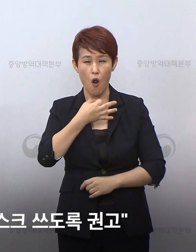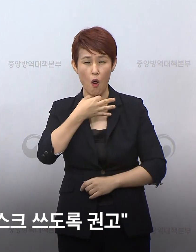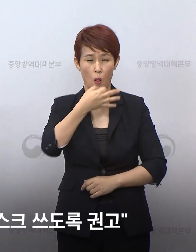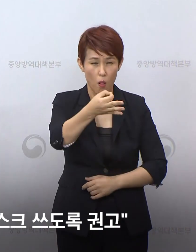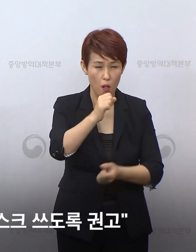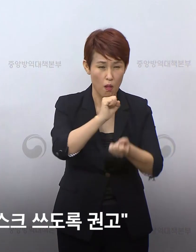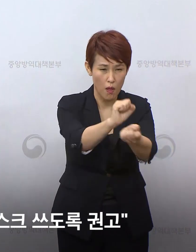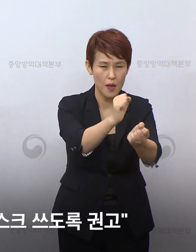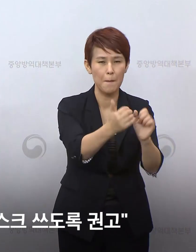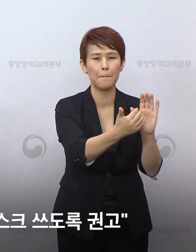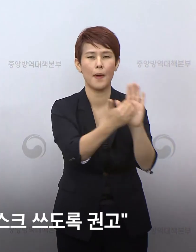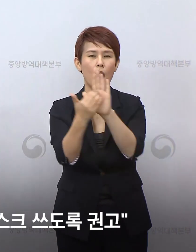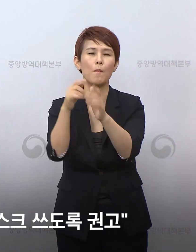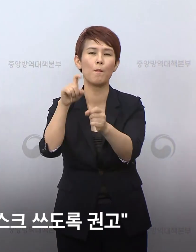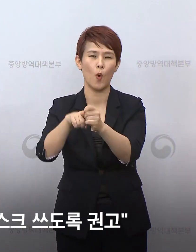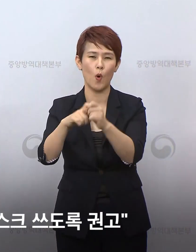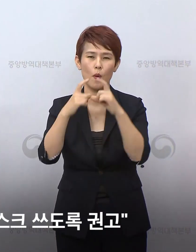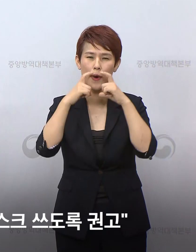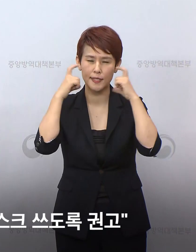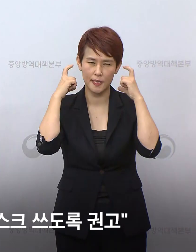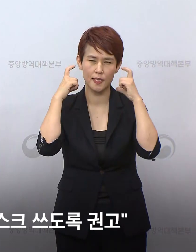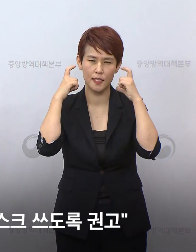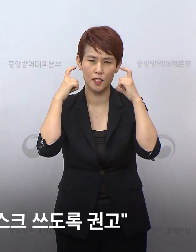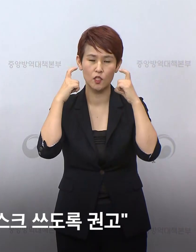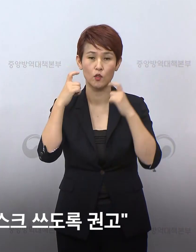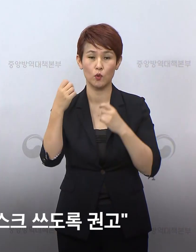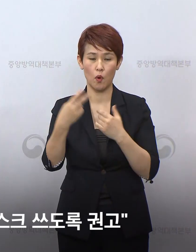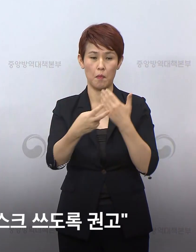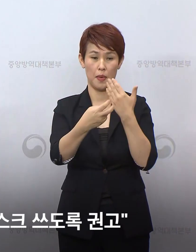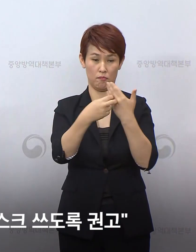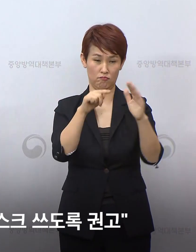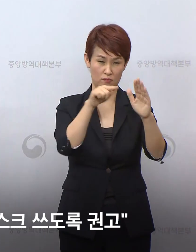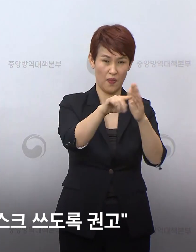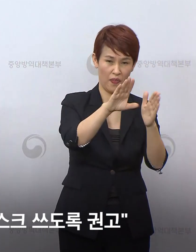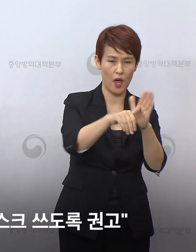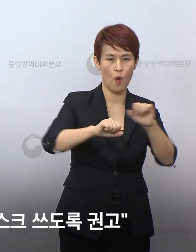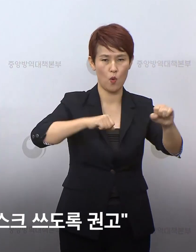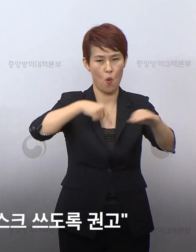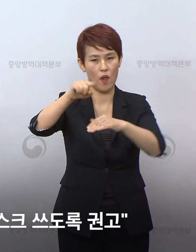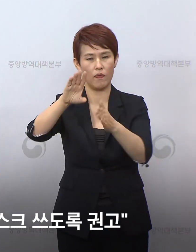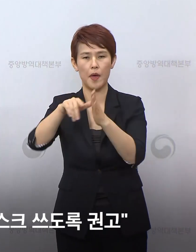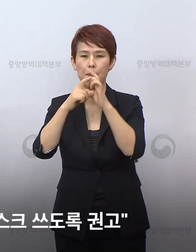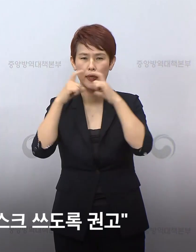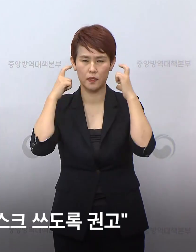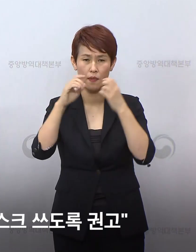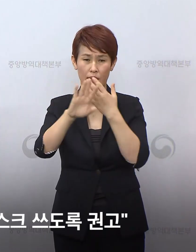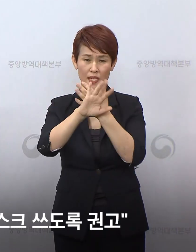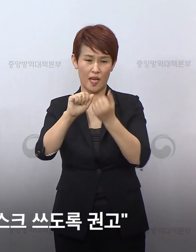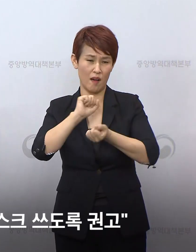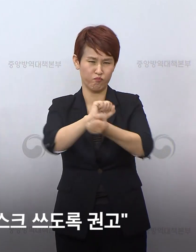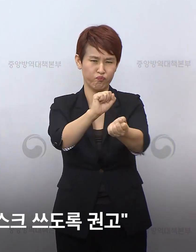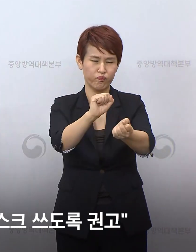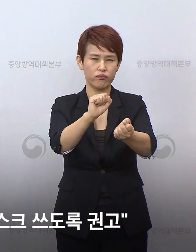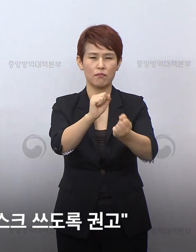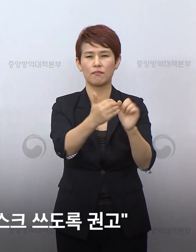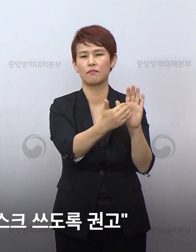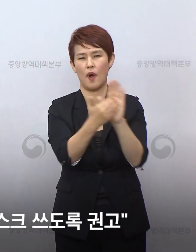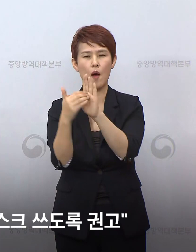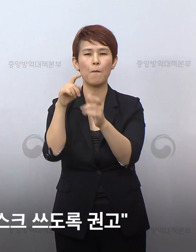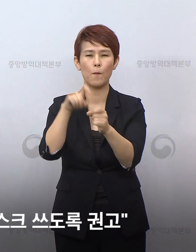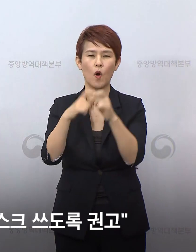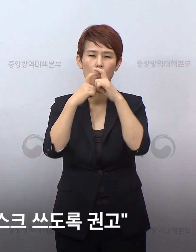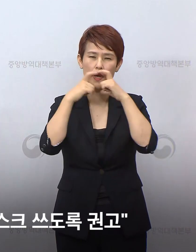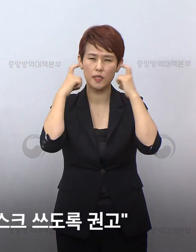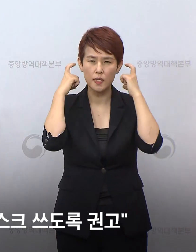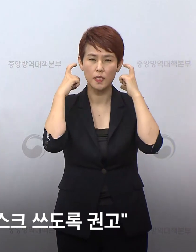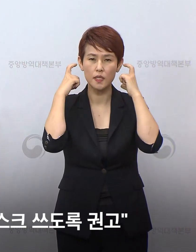거를 차단하기 위해서 활동을 하시거나 의료기관을 방문하실 때는 남에게 전파시켜 주는 차단하기 위해서